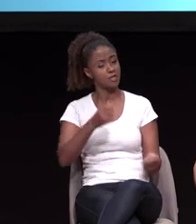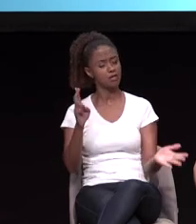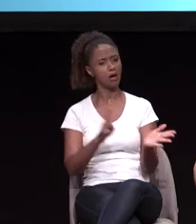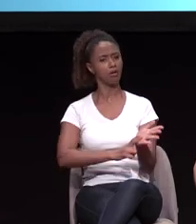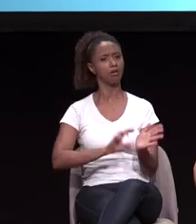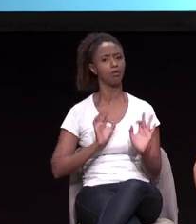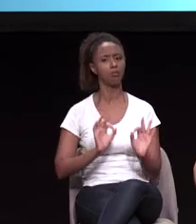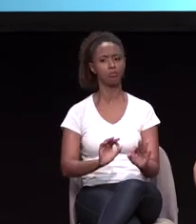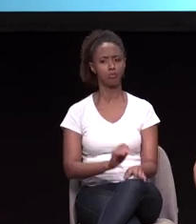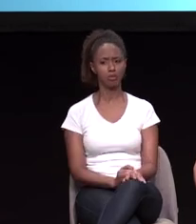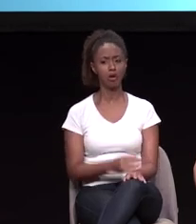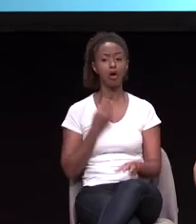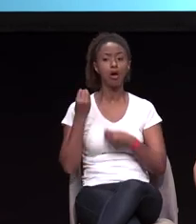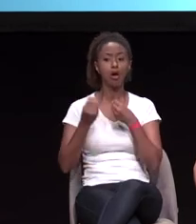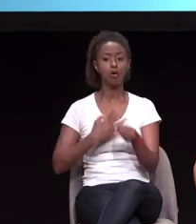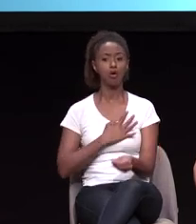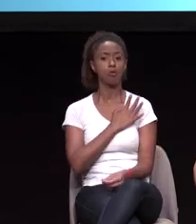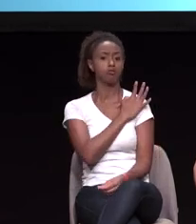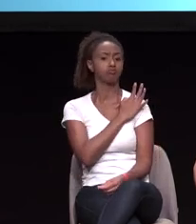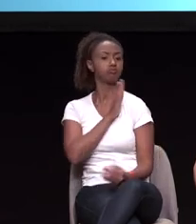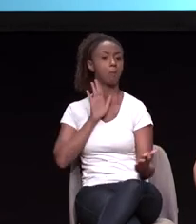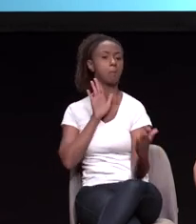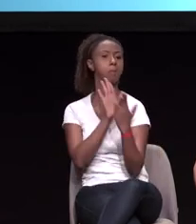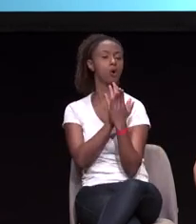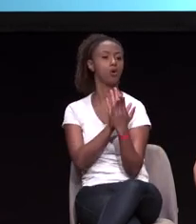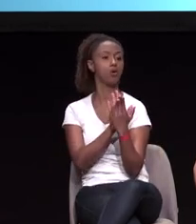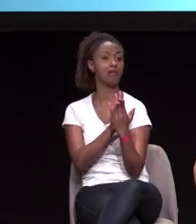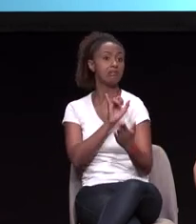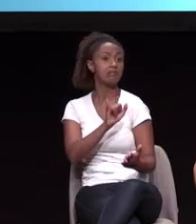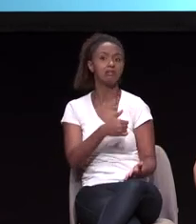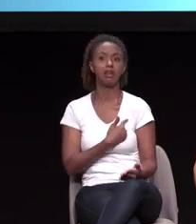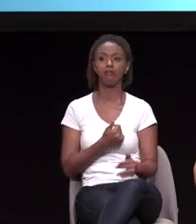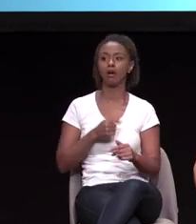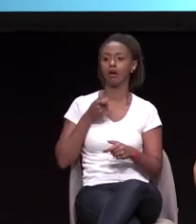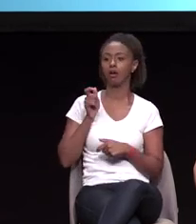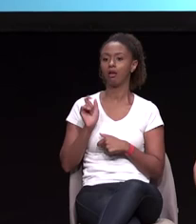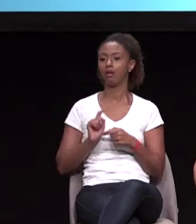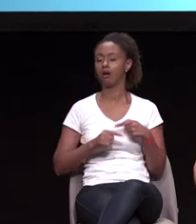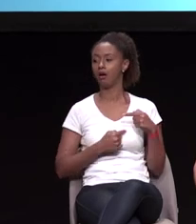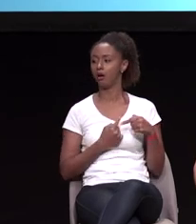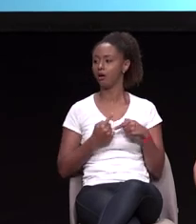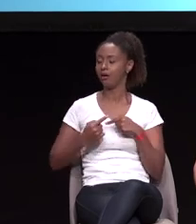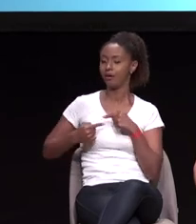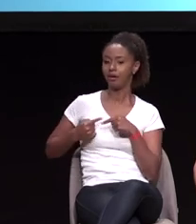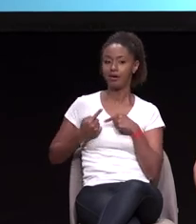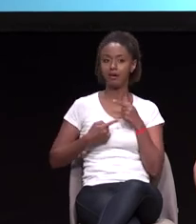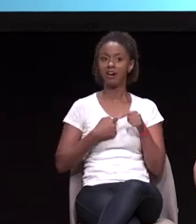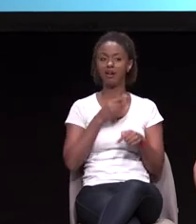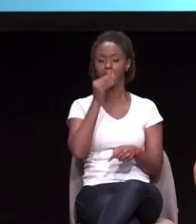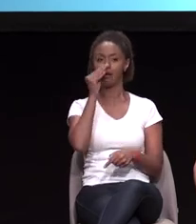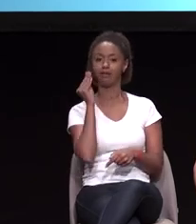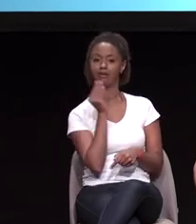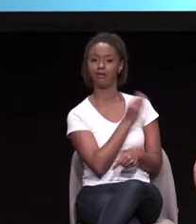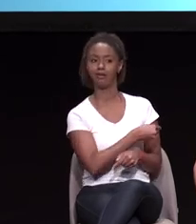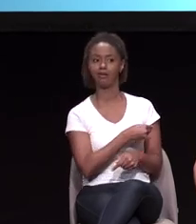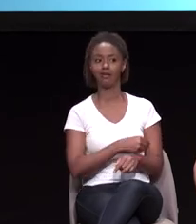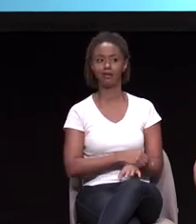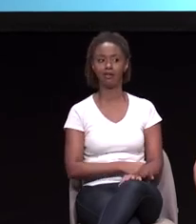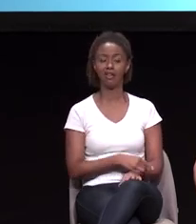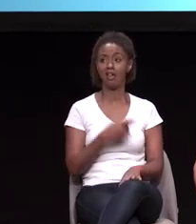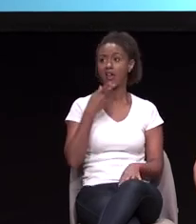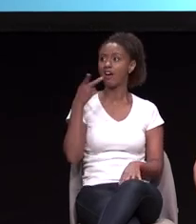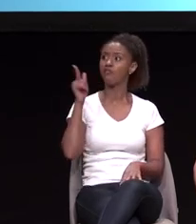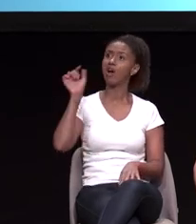como a gente vai enfrentar esse racismo 3 não nomeia que passa por cima a gente fala assim